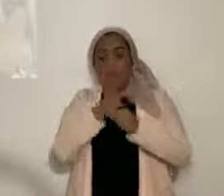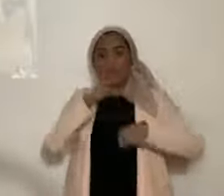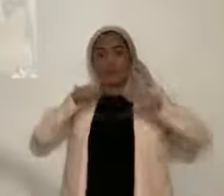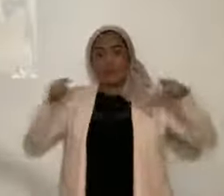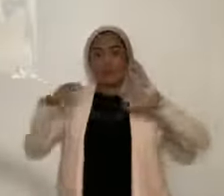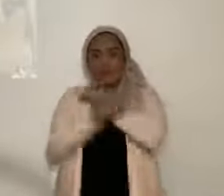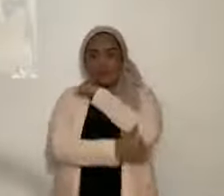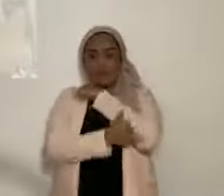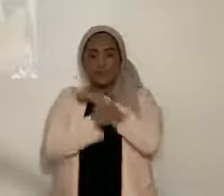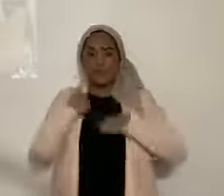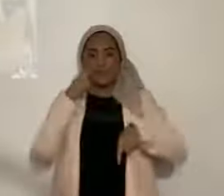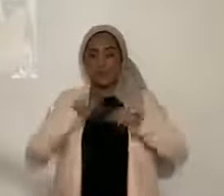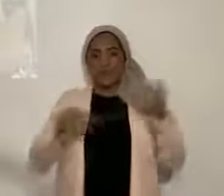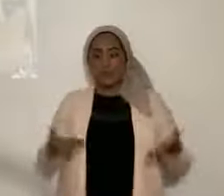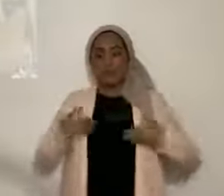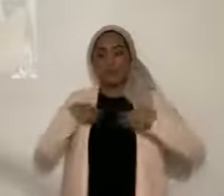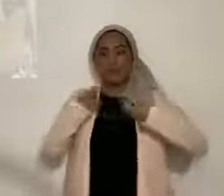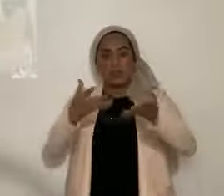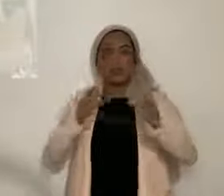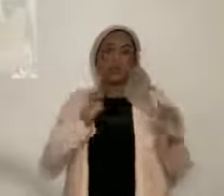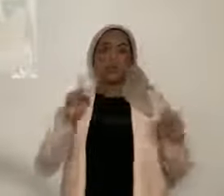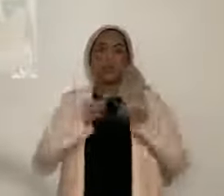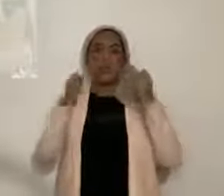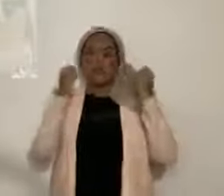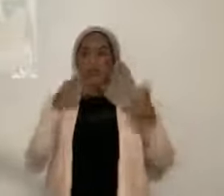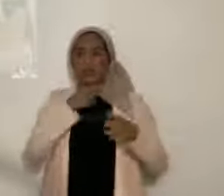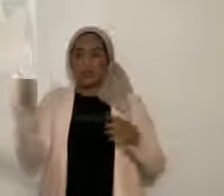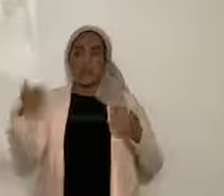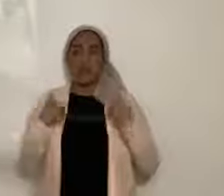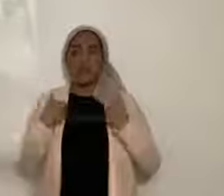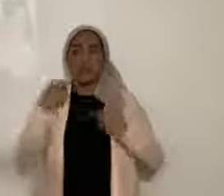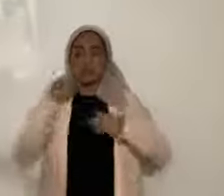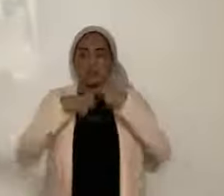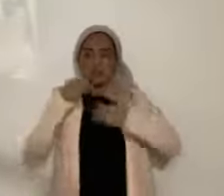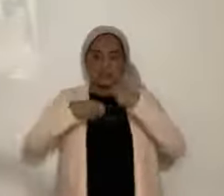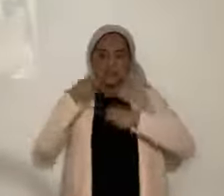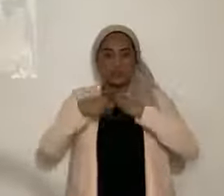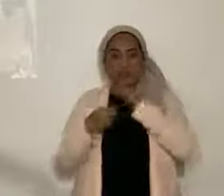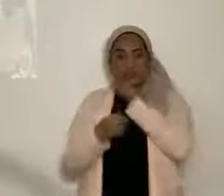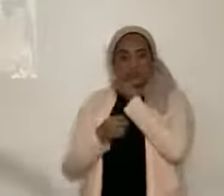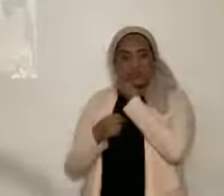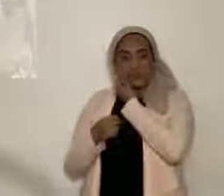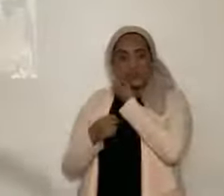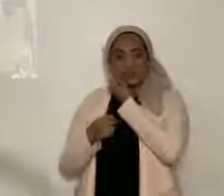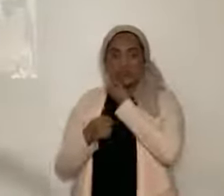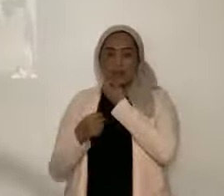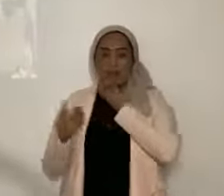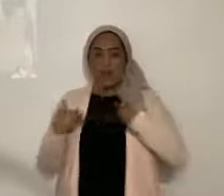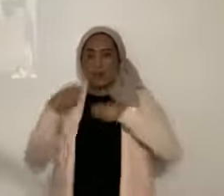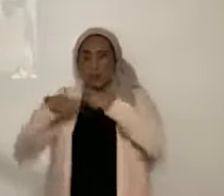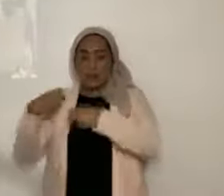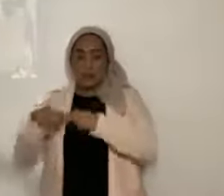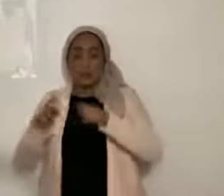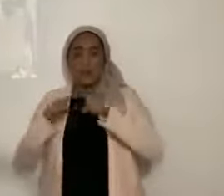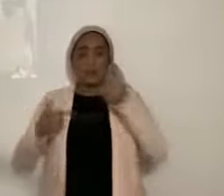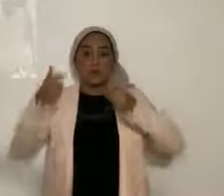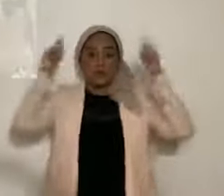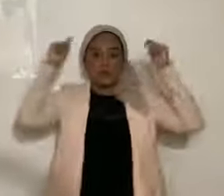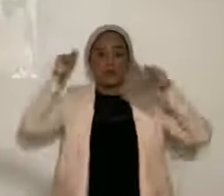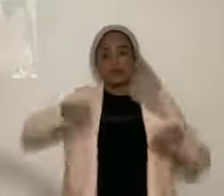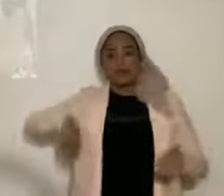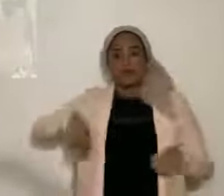países. Yo no puedo hablar muchas cosas aquí, pero en muchos países están sufriendo ya por X situación, ya hay tribulación, pero gran tribulación todavía